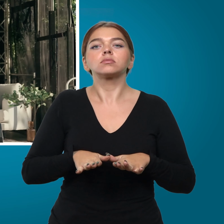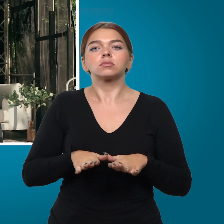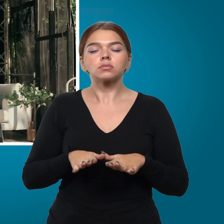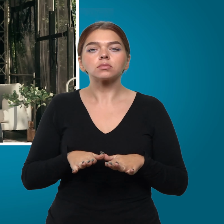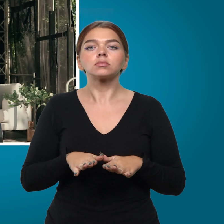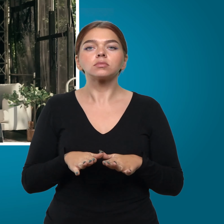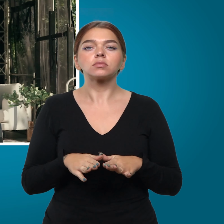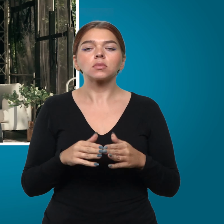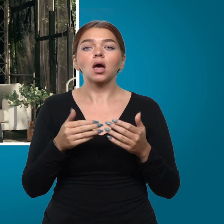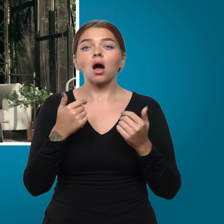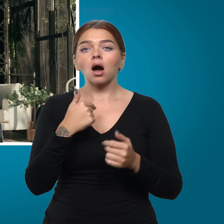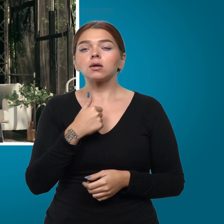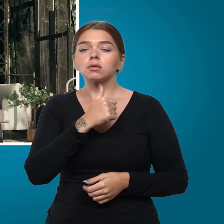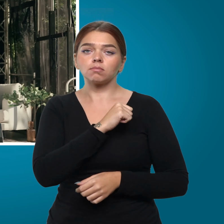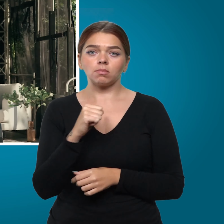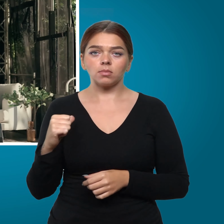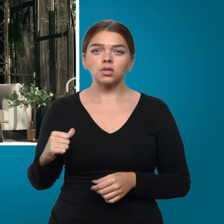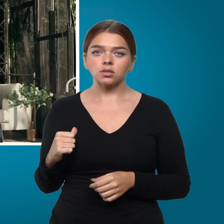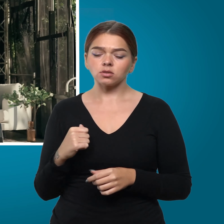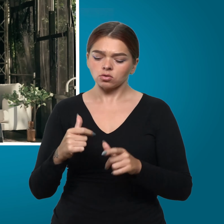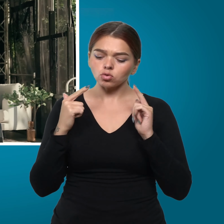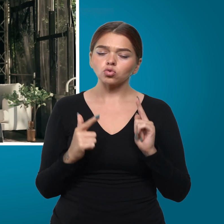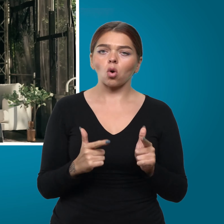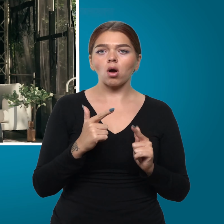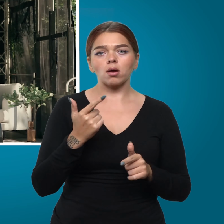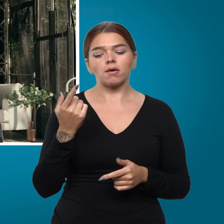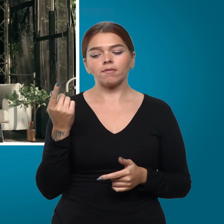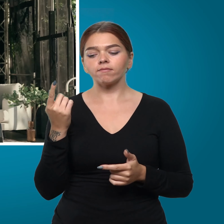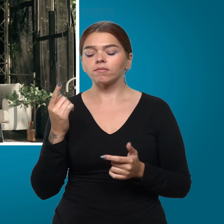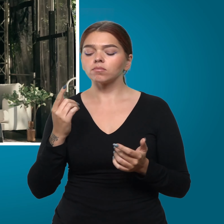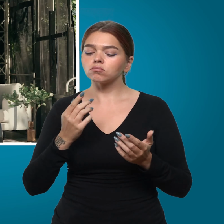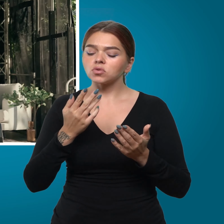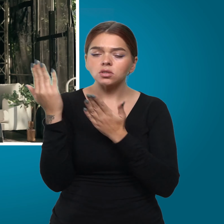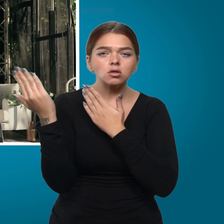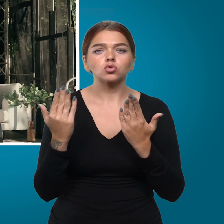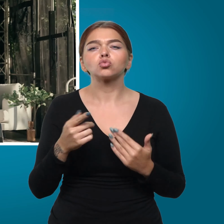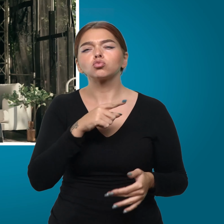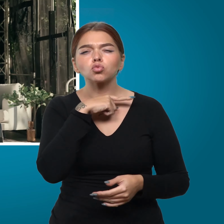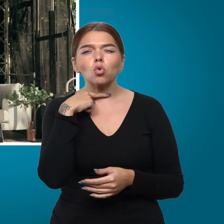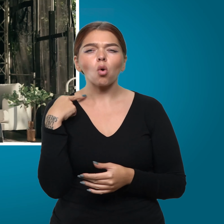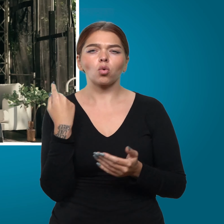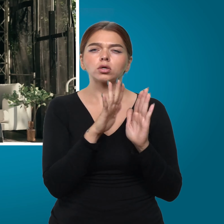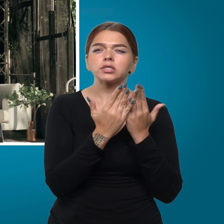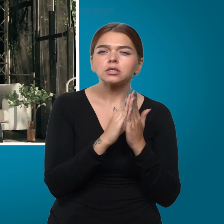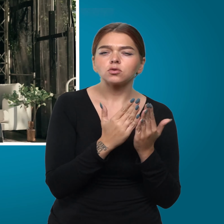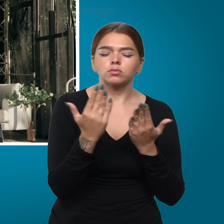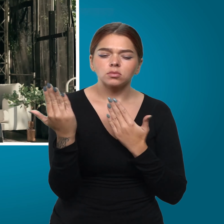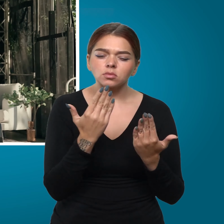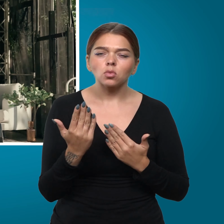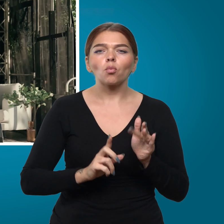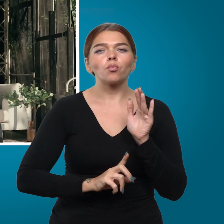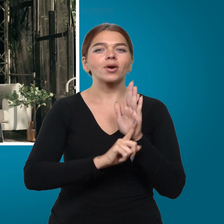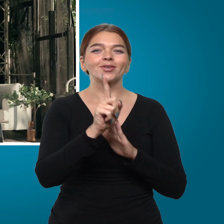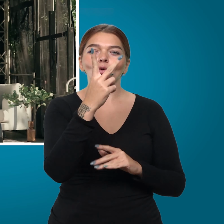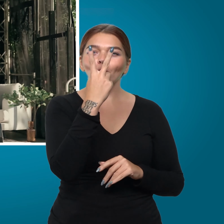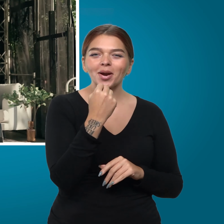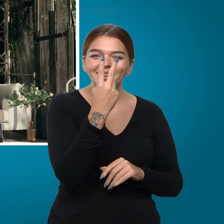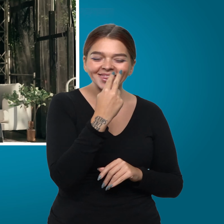liepė visas Astridos Lindgren knygas perskaityti, nors aš labai norėjau kitokių. Po to pradinėse klasėse ir Harry Potterį